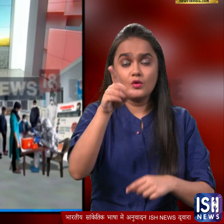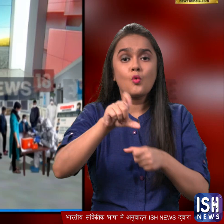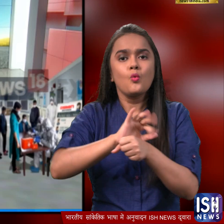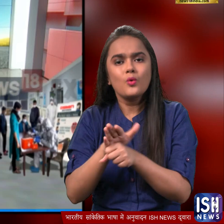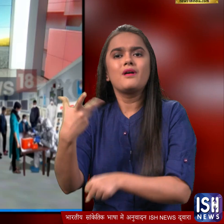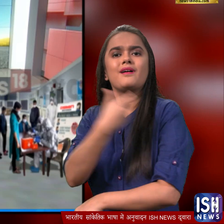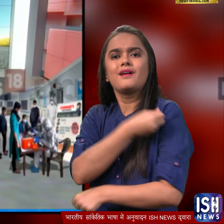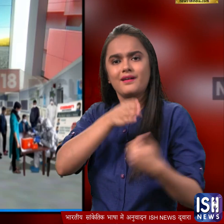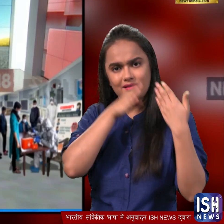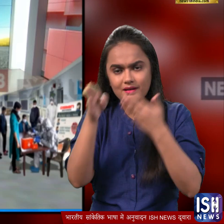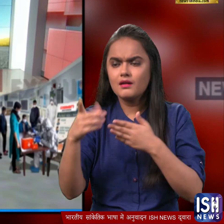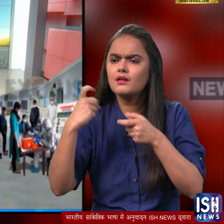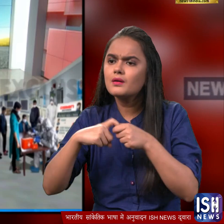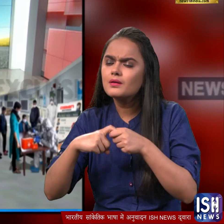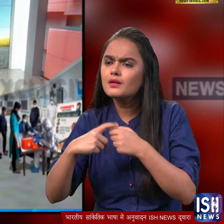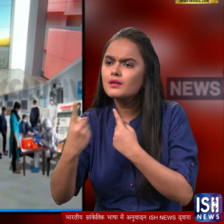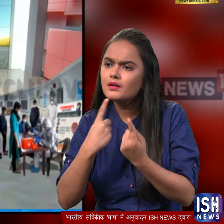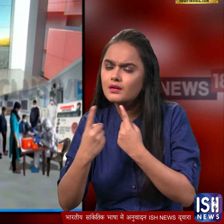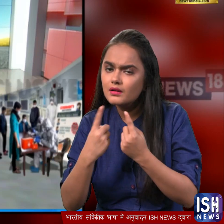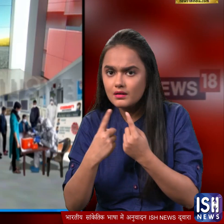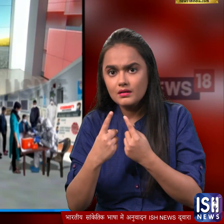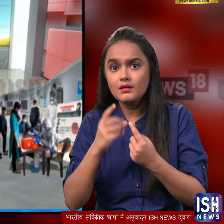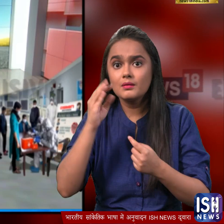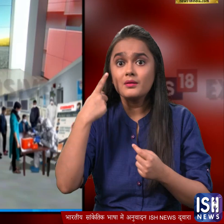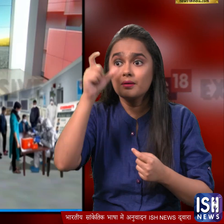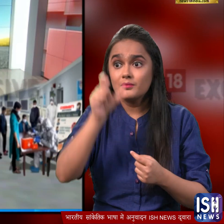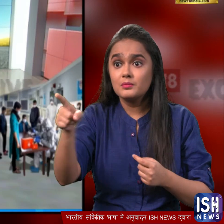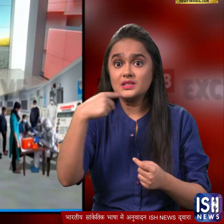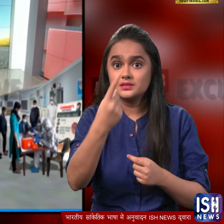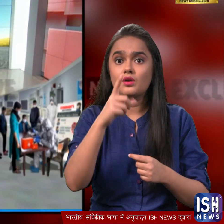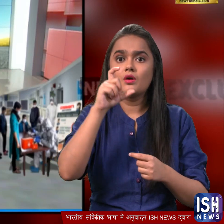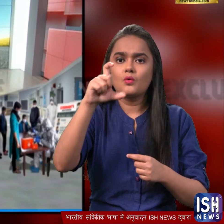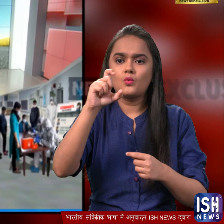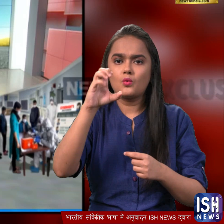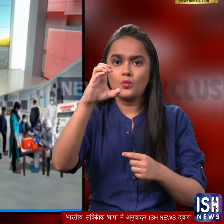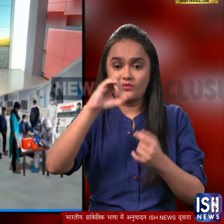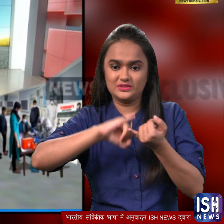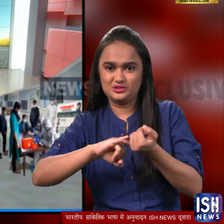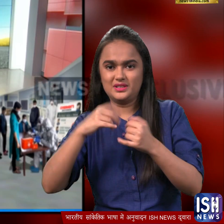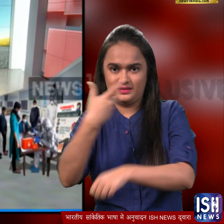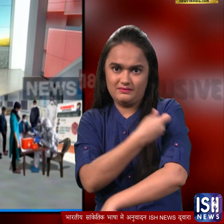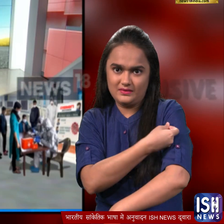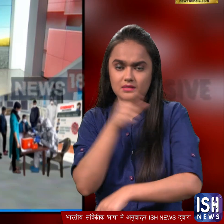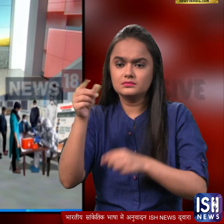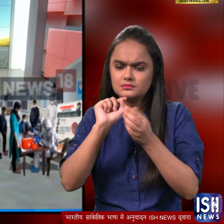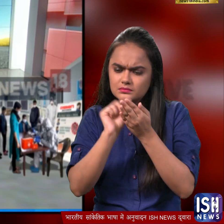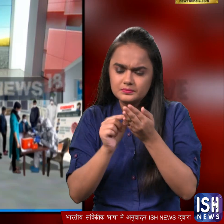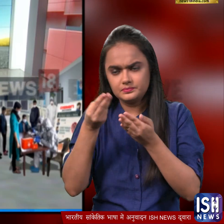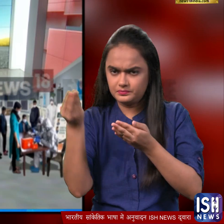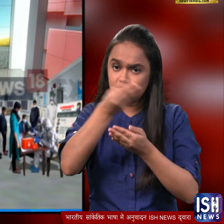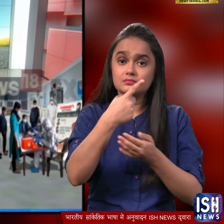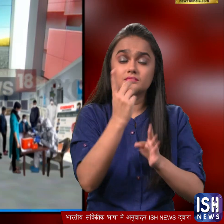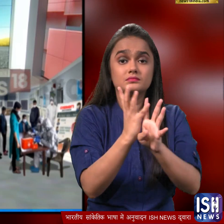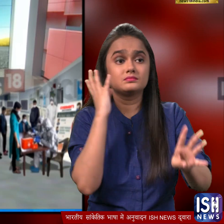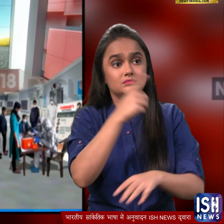पहले उस स्वास्थ्य केंद्र में कोरोना वैक्सीन से जुड़ी जानकारी जुटाने पहुंचा था, जिसे वहां के प्रभारी डॉक्टर ने कोविशील्ड वैक्सीन लगवाने के लिए